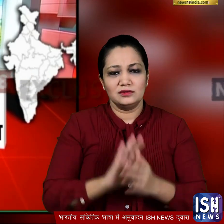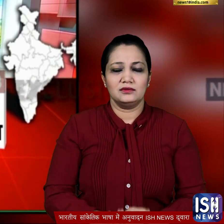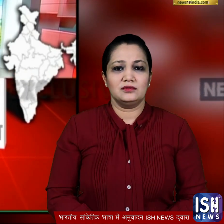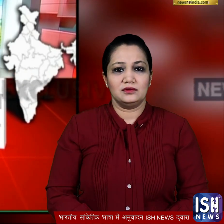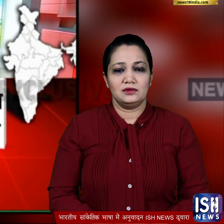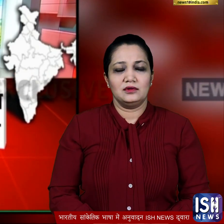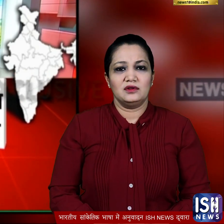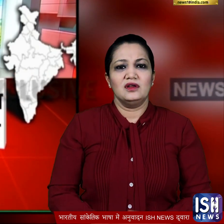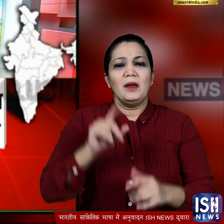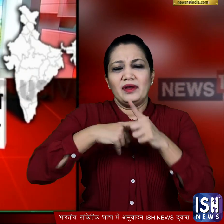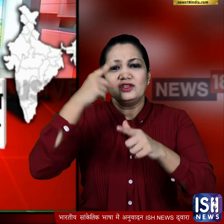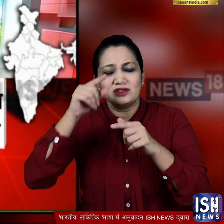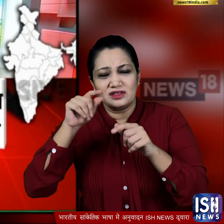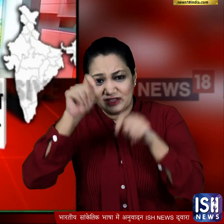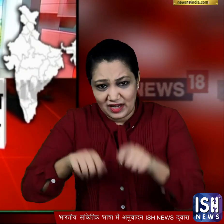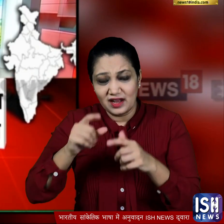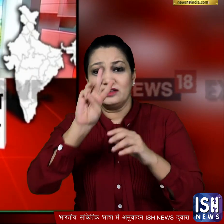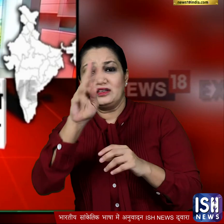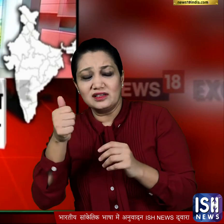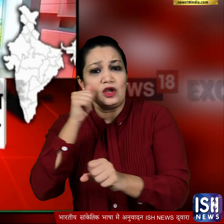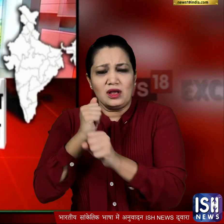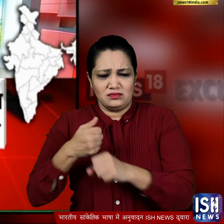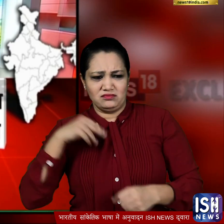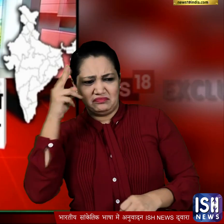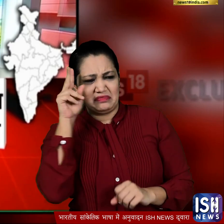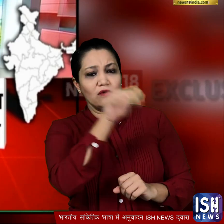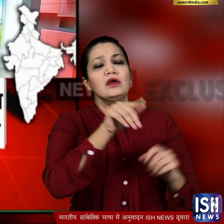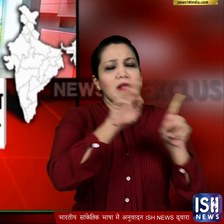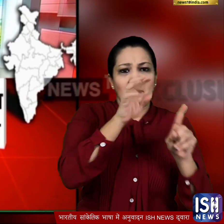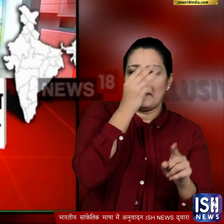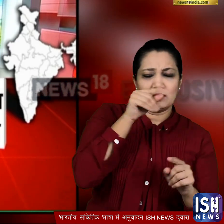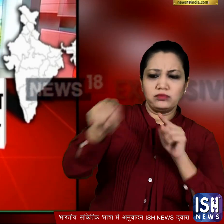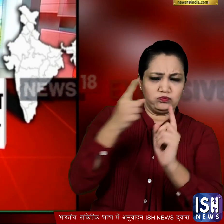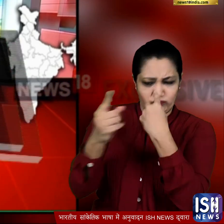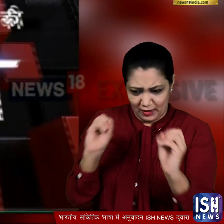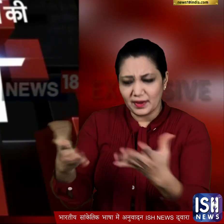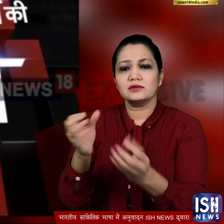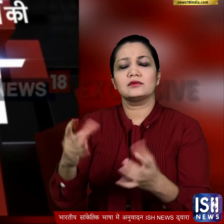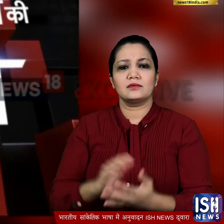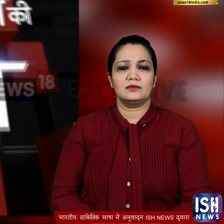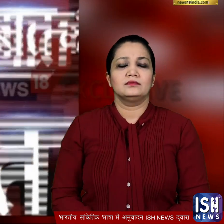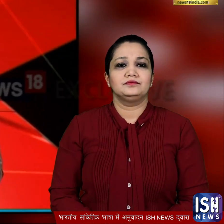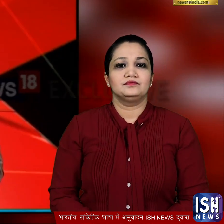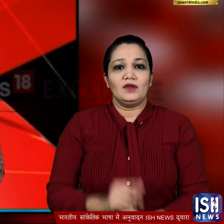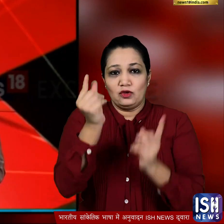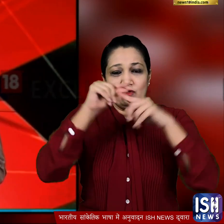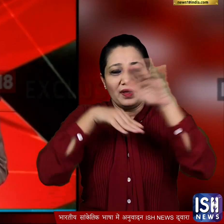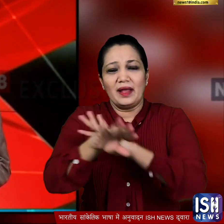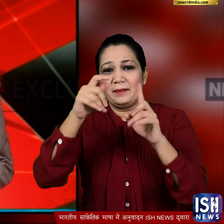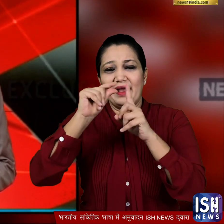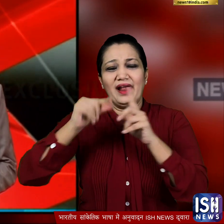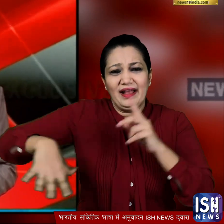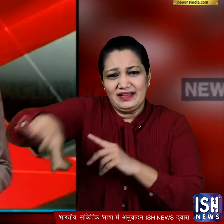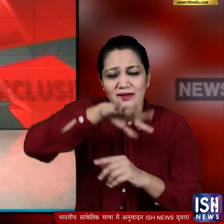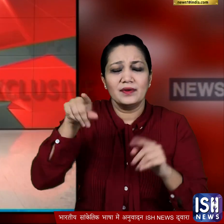मगर केंद्र के इन आंकड़ों पर झारखंड और छत्तीसगढ़ की सरकारों ने सवाल उठा दिए, तो वहीं बीजेपी ने कार्रवाई की मांग की। उत्तर प्रदेश के प्रयागराज के